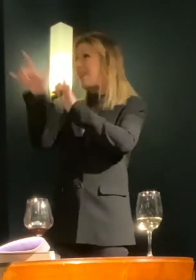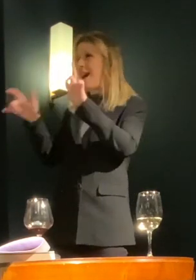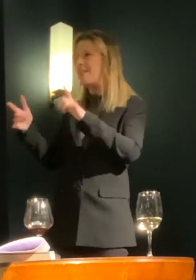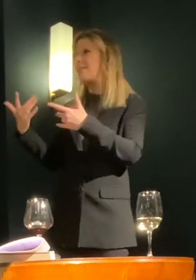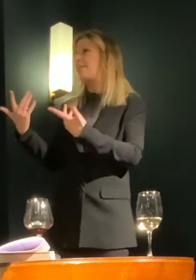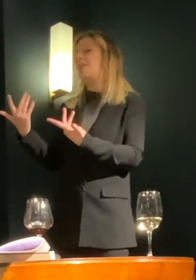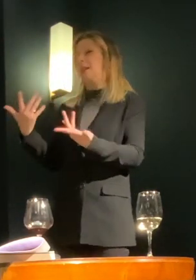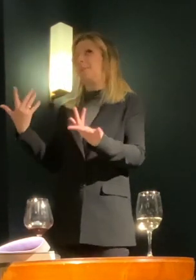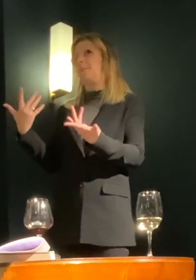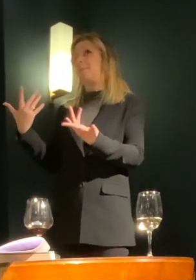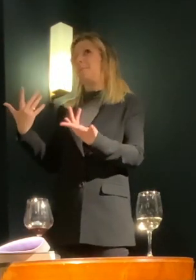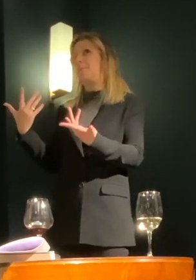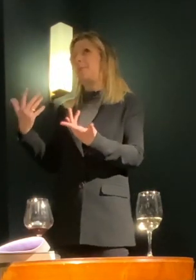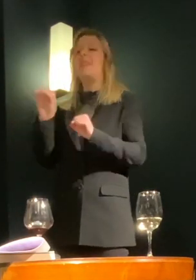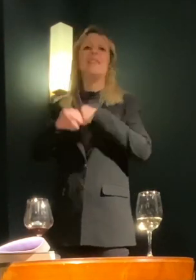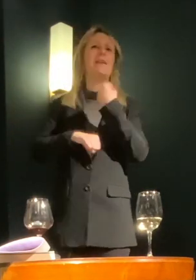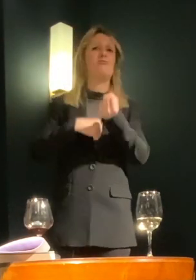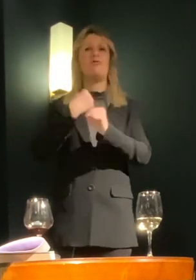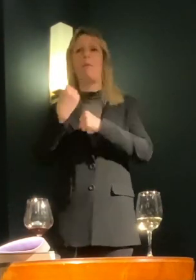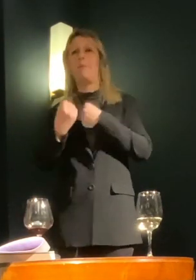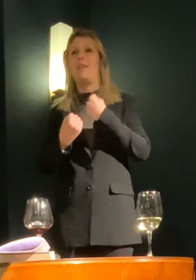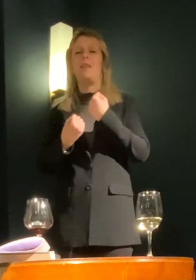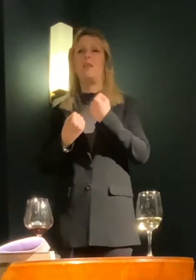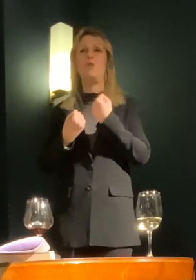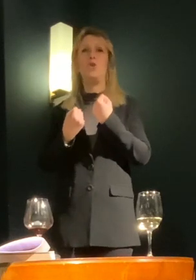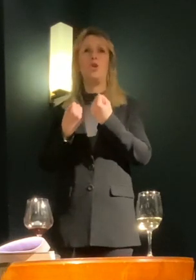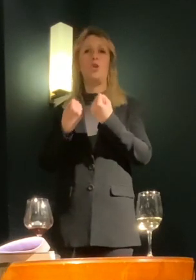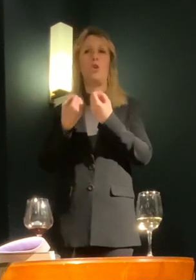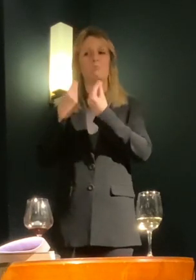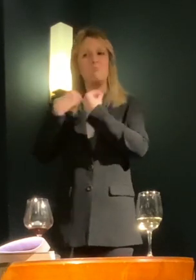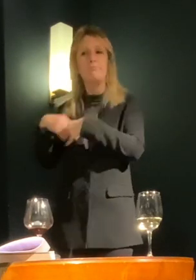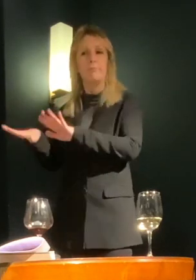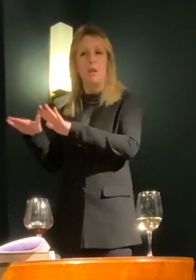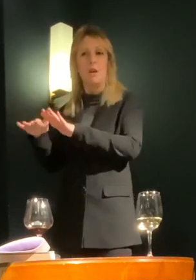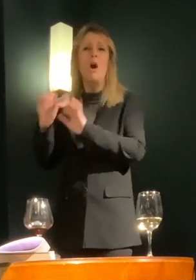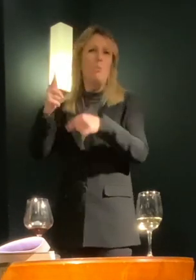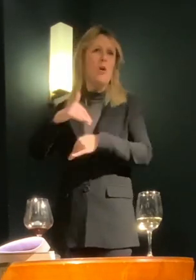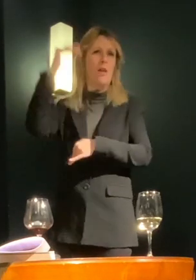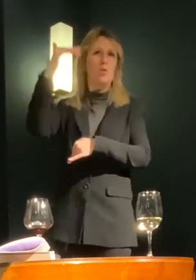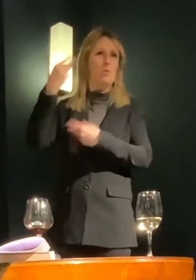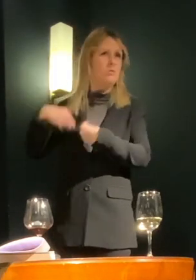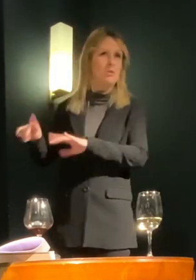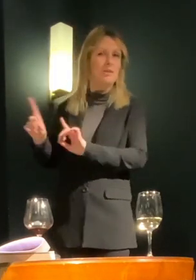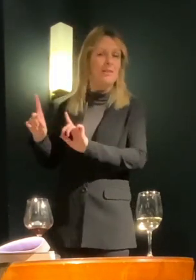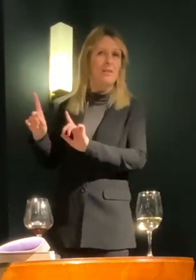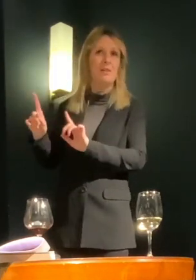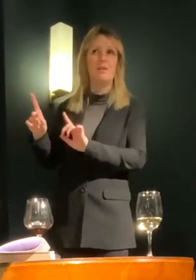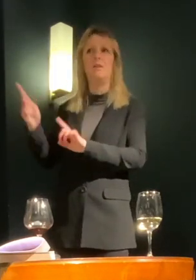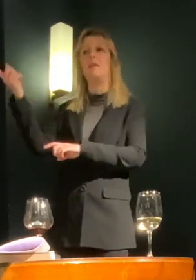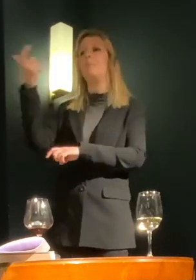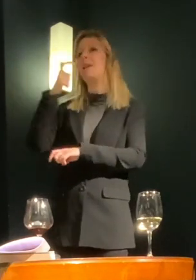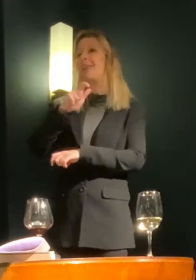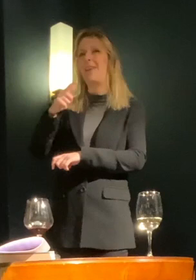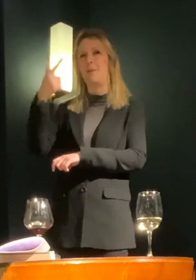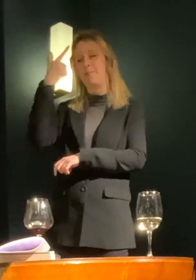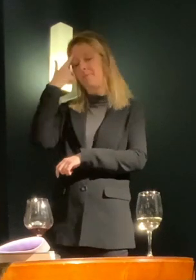siamo, è un atteggiamento che noi tendenzialmente facciamo fatica ad abbandonare anche da adulti, perché tutta una serie di nostre fisime,